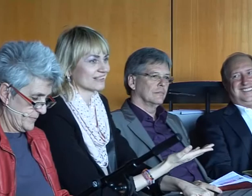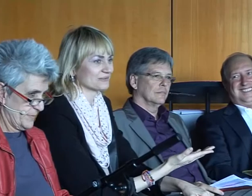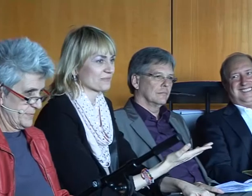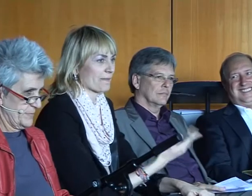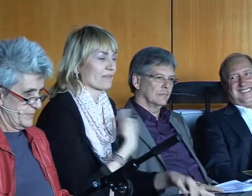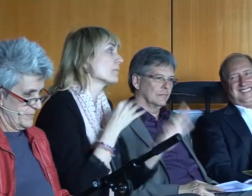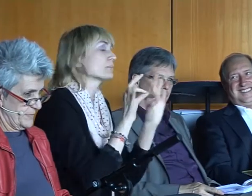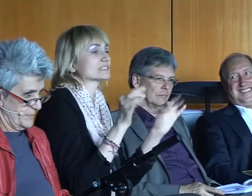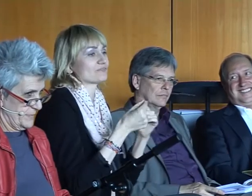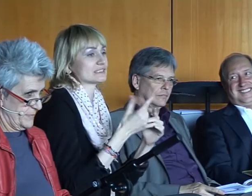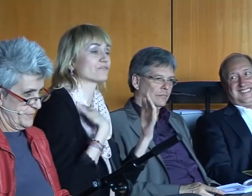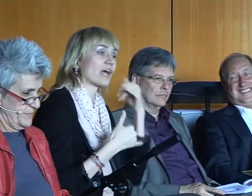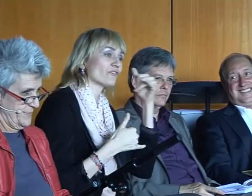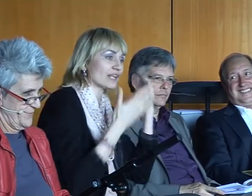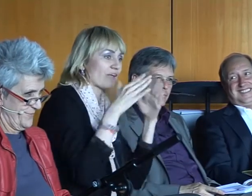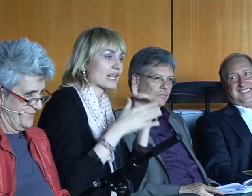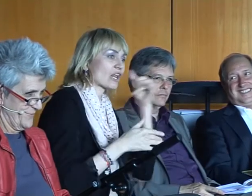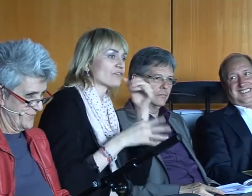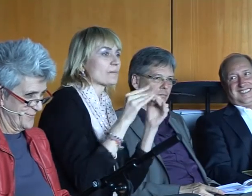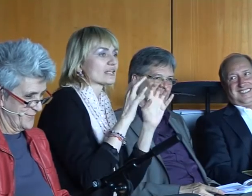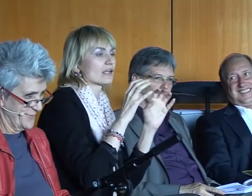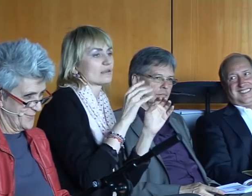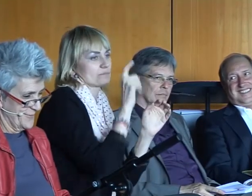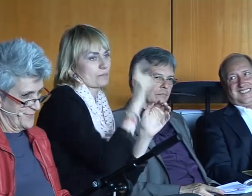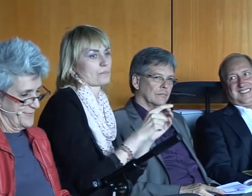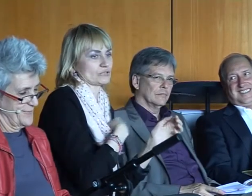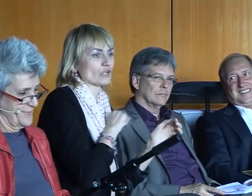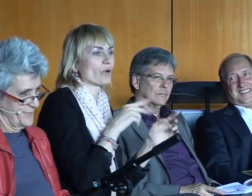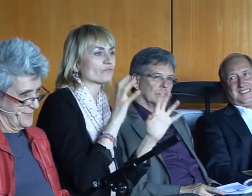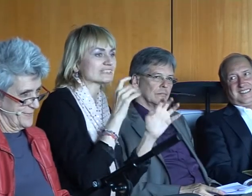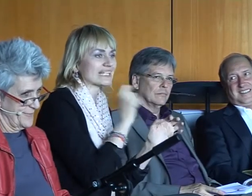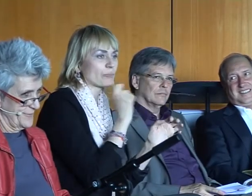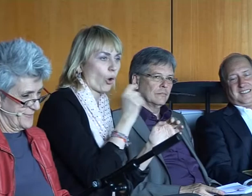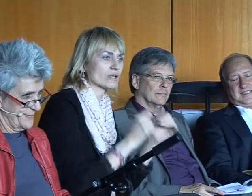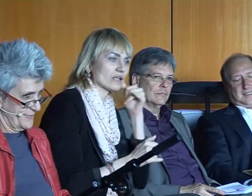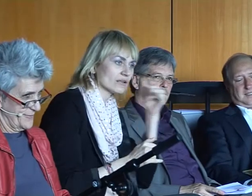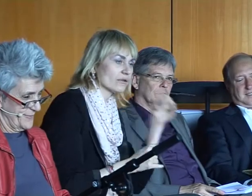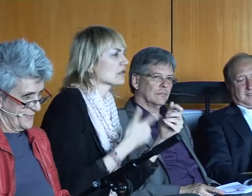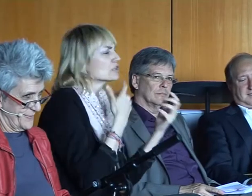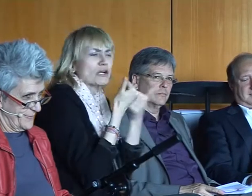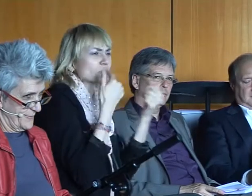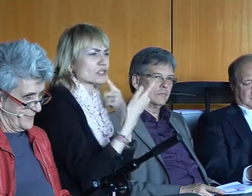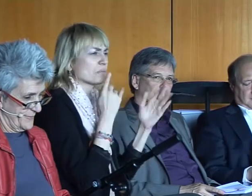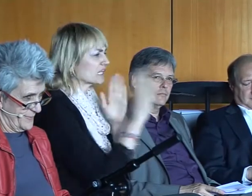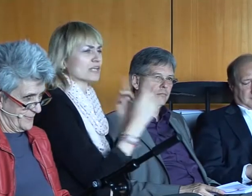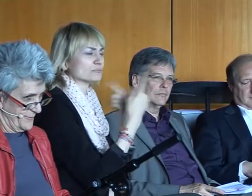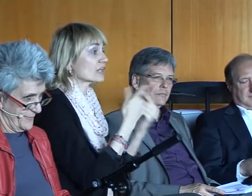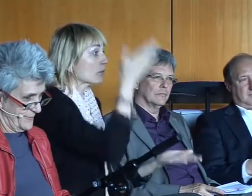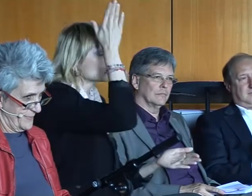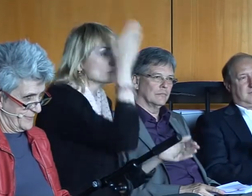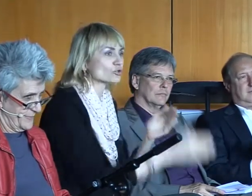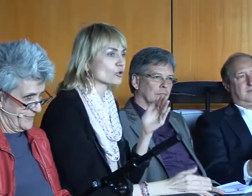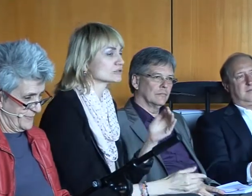direkt ansprechen, mit wem reden Sie überhaupt? Das wäre dann meine Antwort. Weihnachten habe ich telefoniert mit jemand, der im ORF tätig